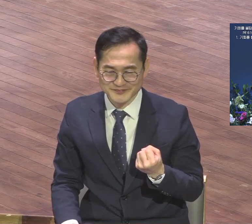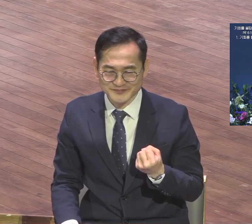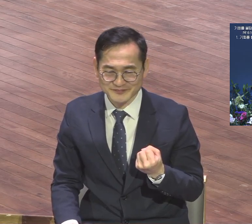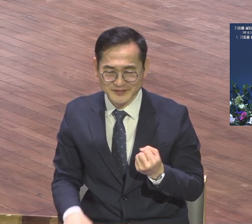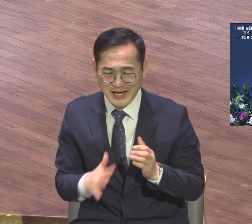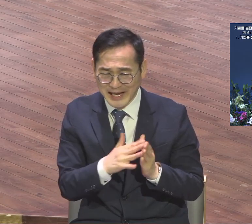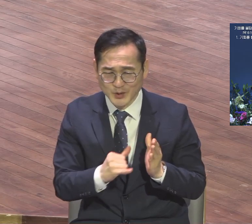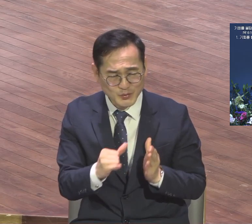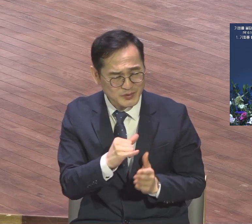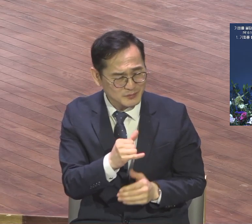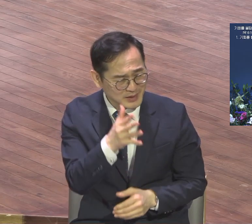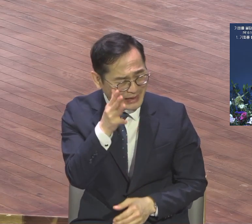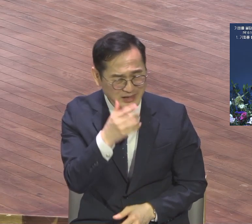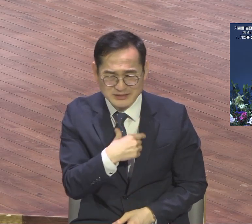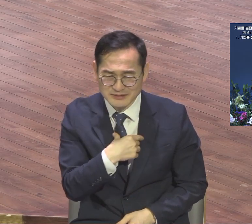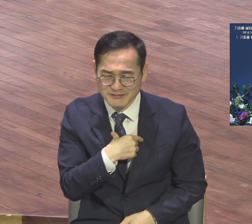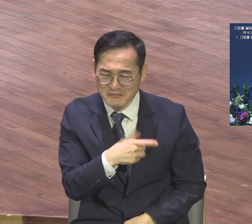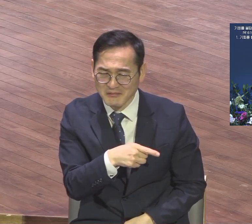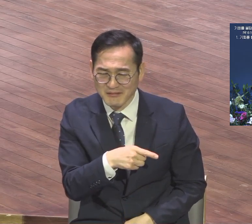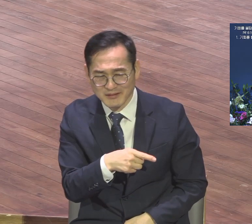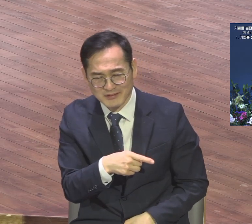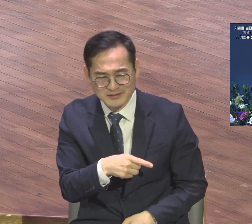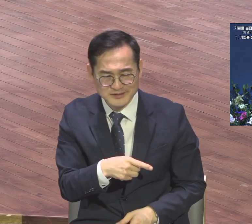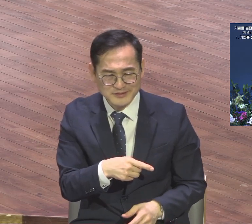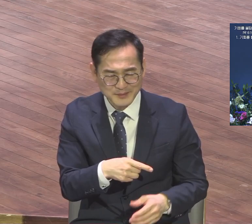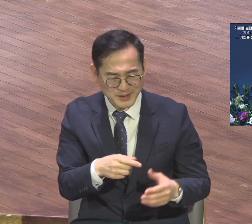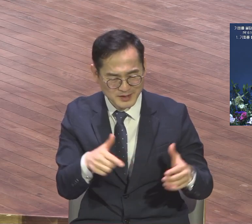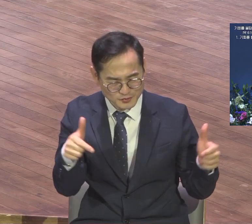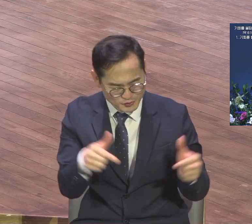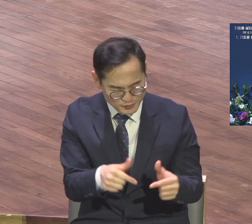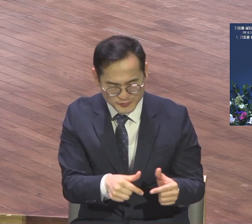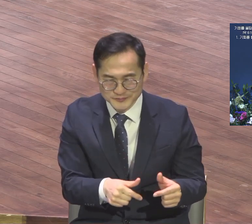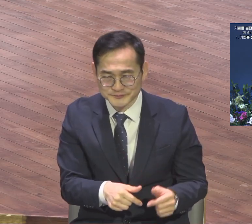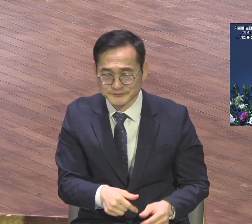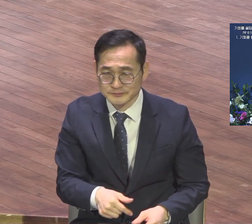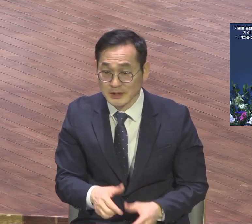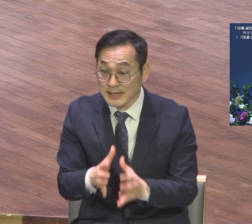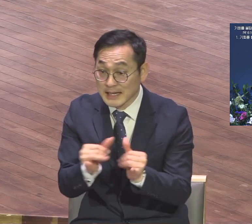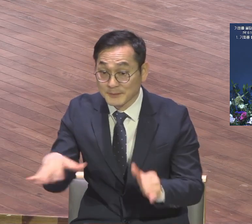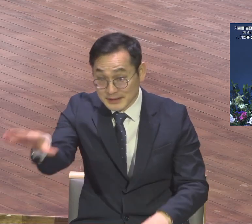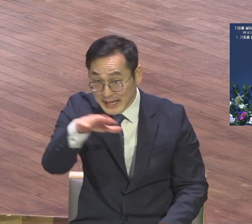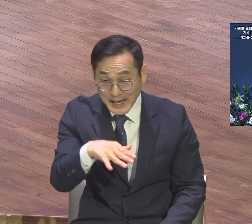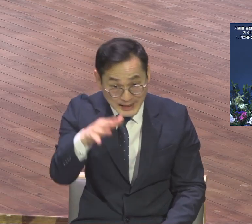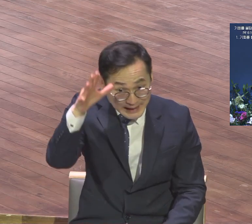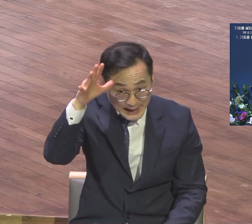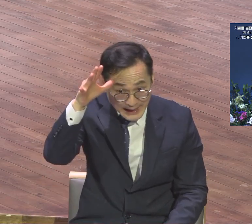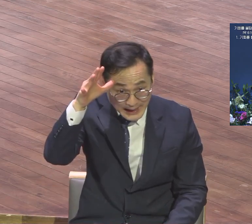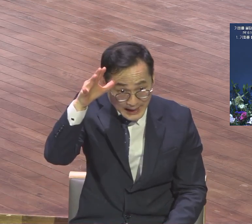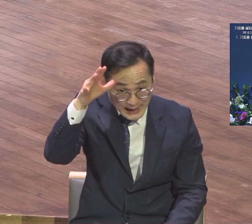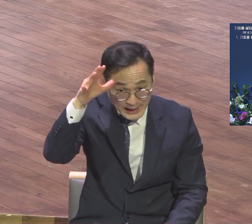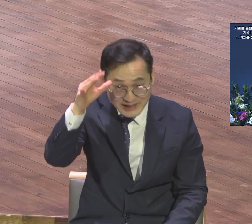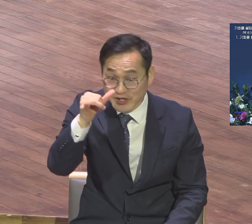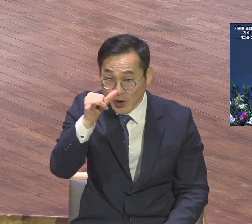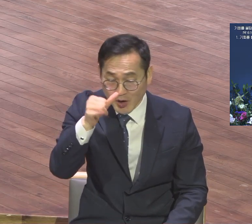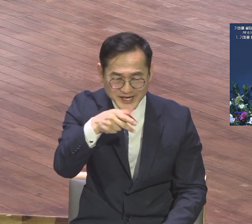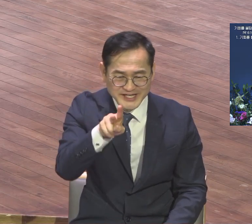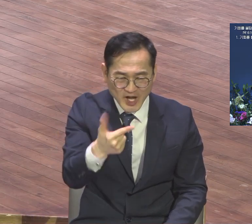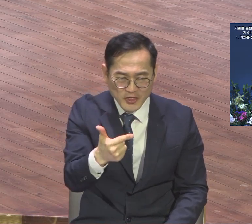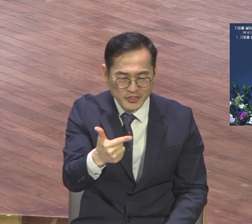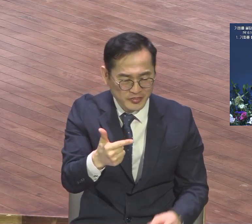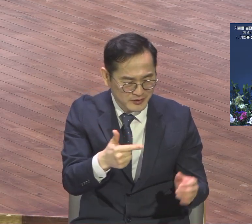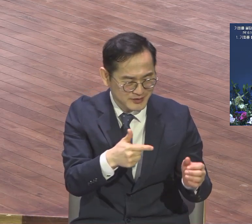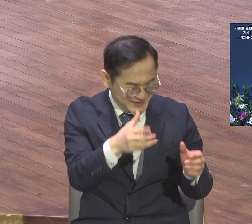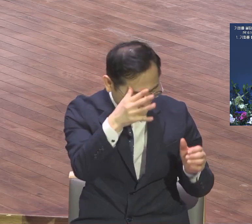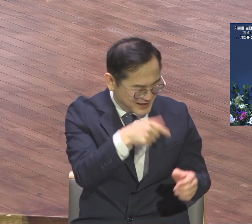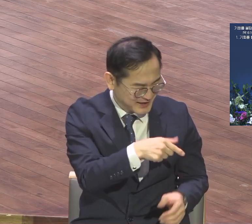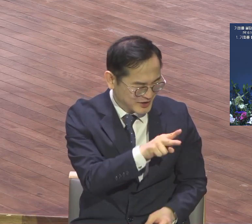했습니다만은 사실 모든 사람들은 싫든 좋든 두 마리 개를 키우고 있어요. 그